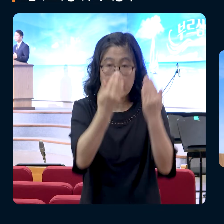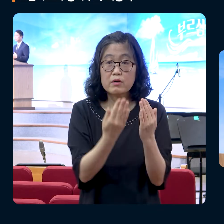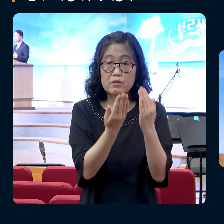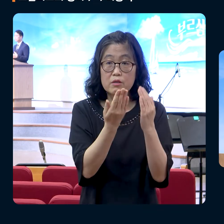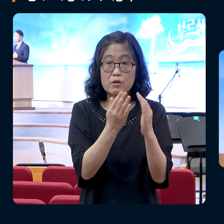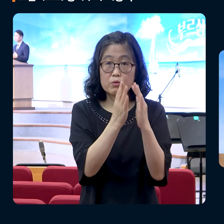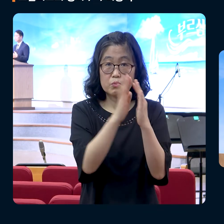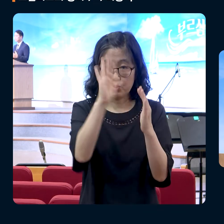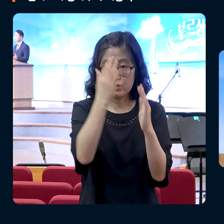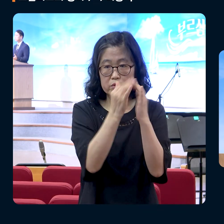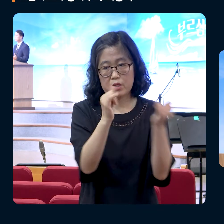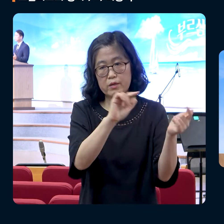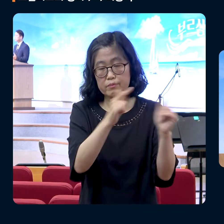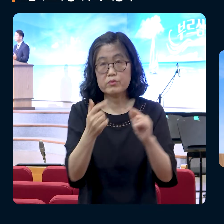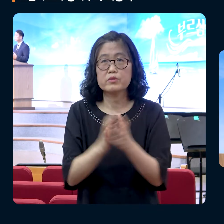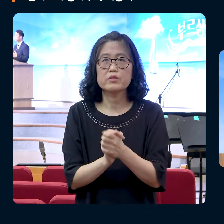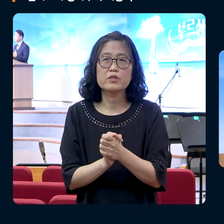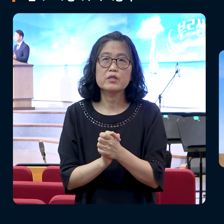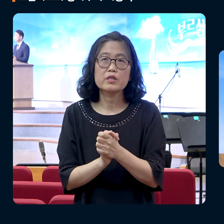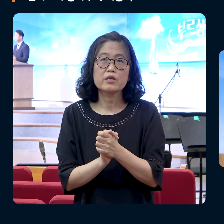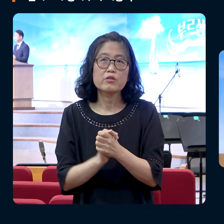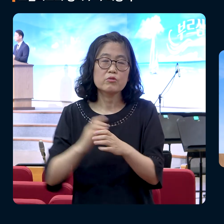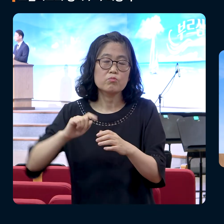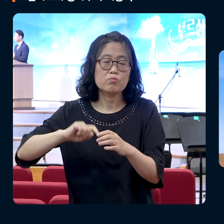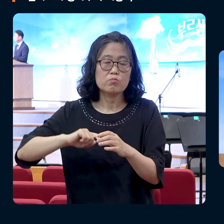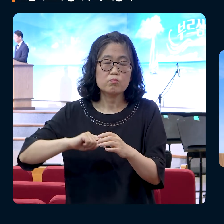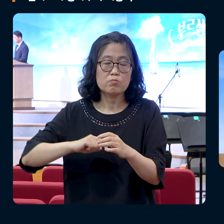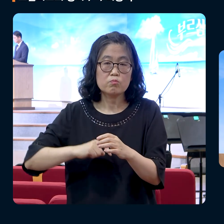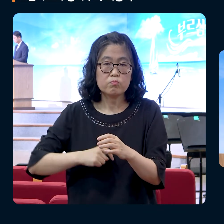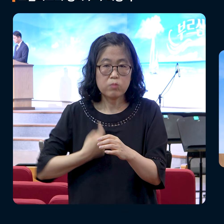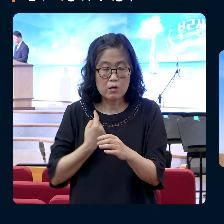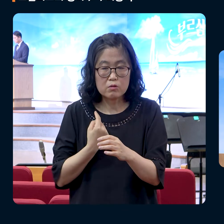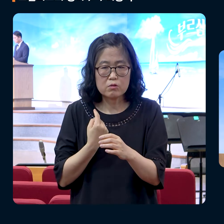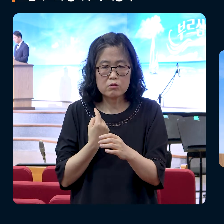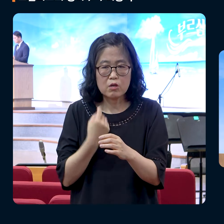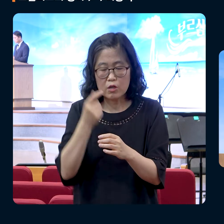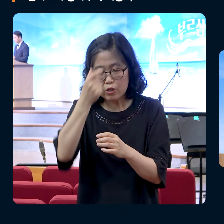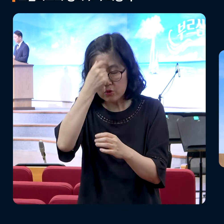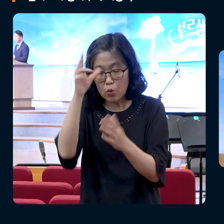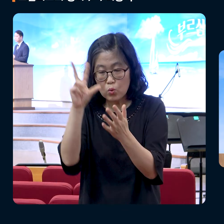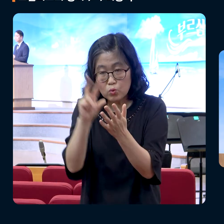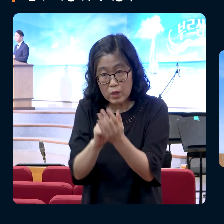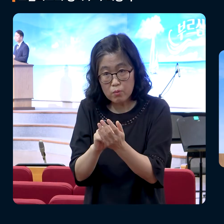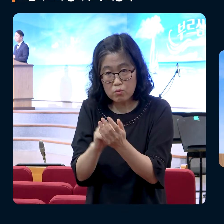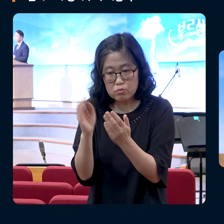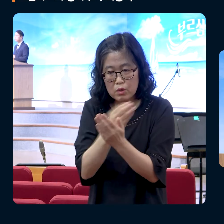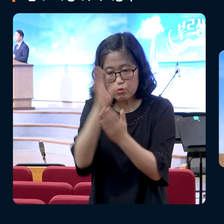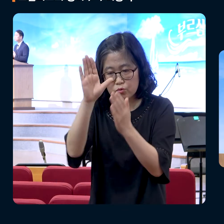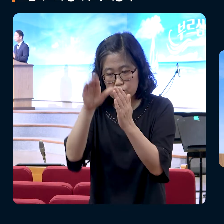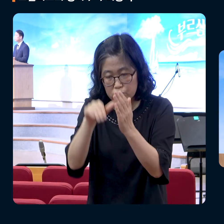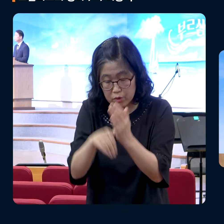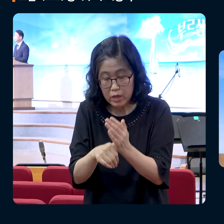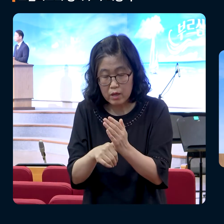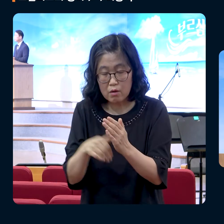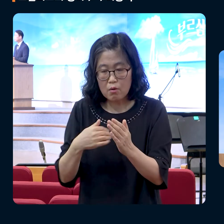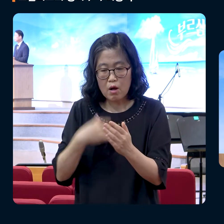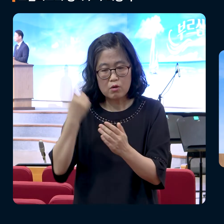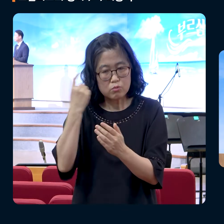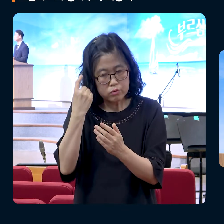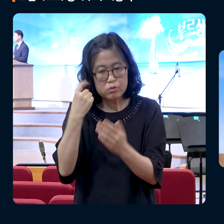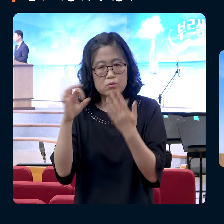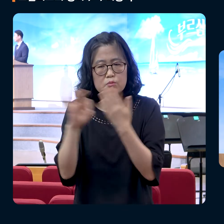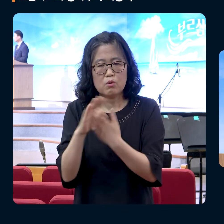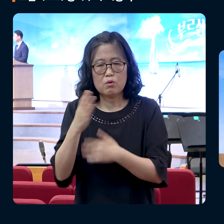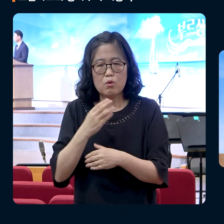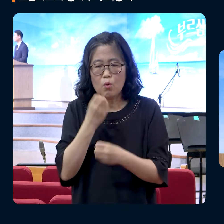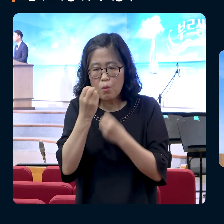대한 어떤 그런 시간들에 대한 소식들을 전하고 기도 제목을 나누면서 늘 저에게 해주시는 그분들의 고백이